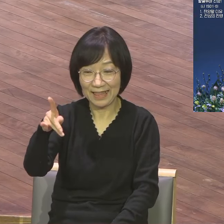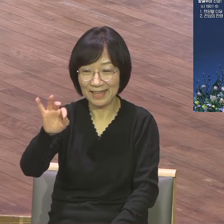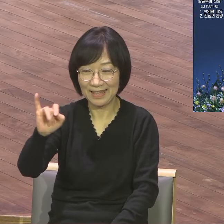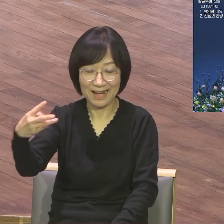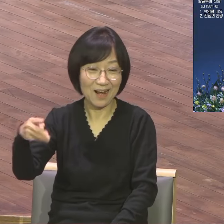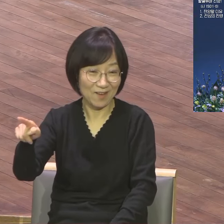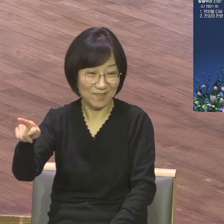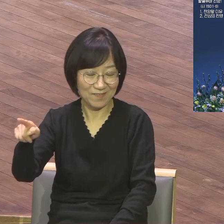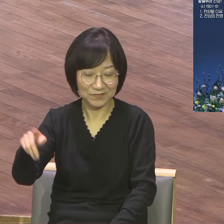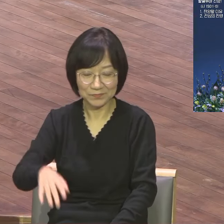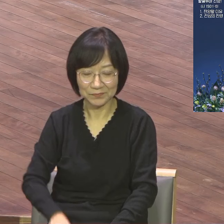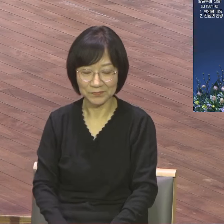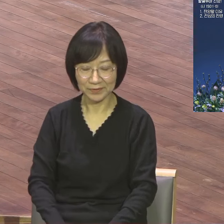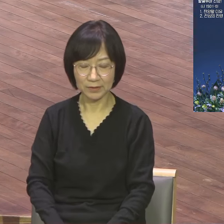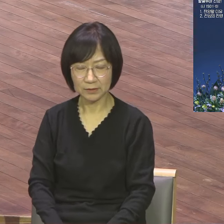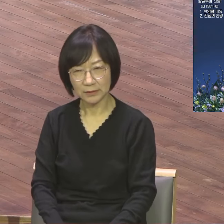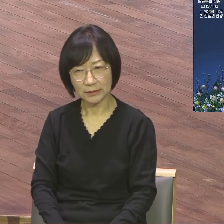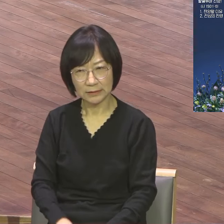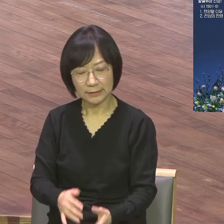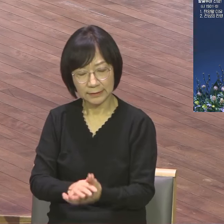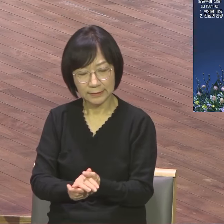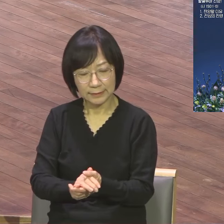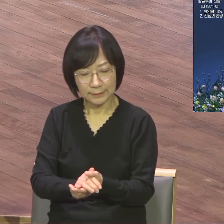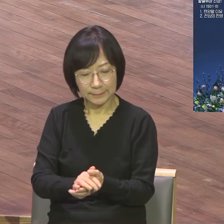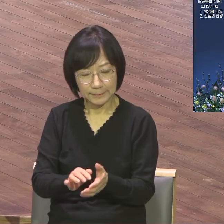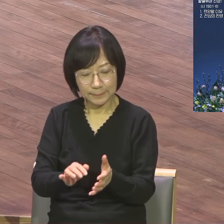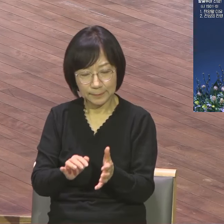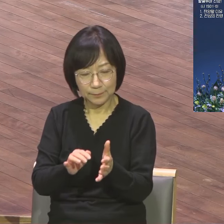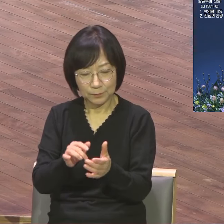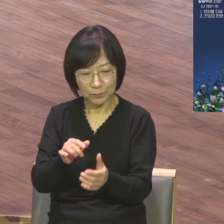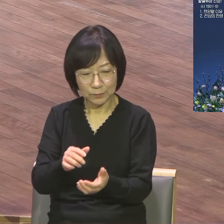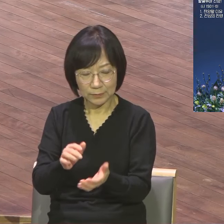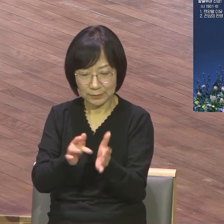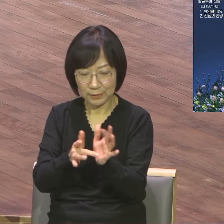그리스도께서 완성하신 구원이라는 책을 읽고